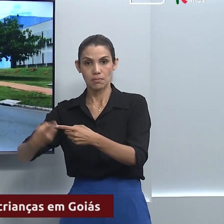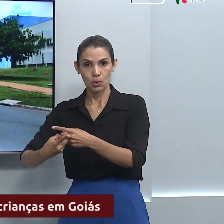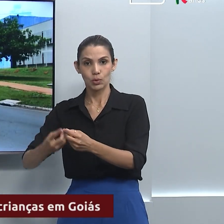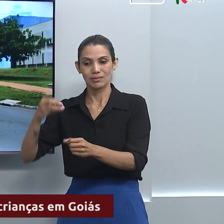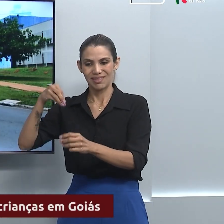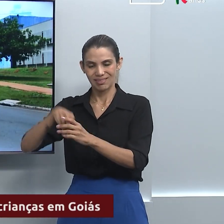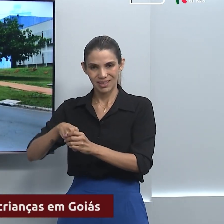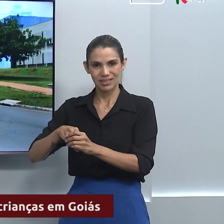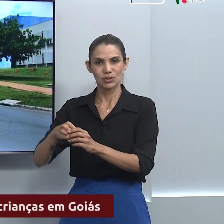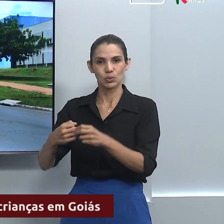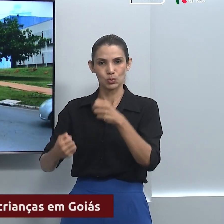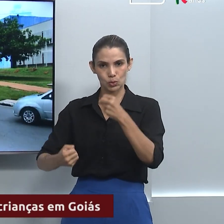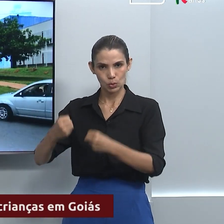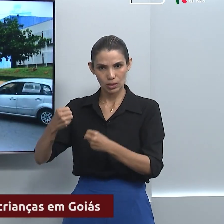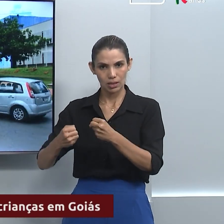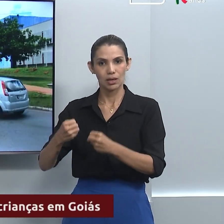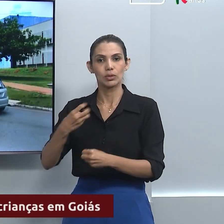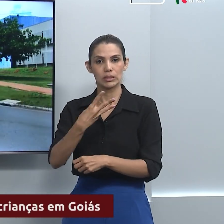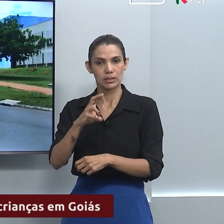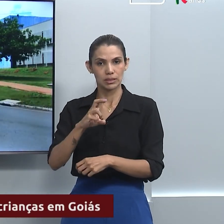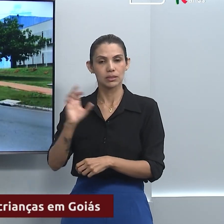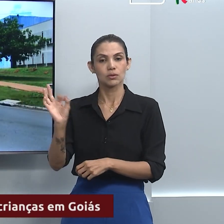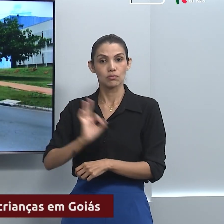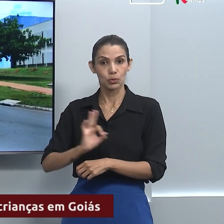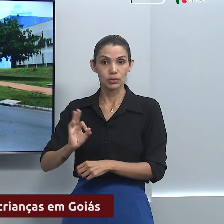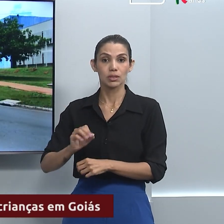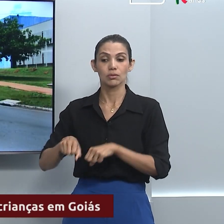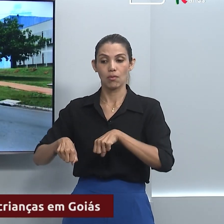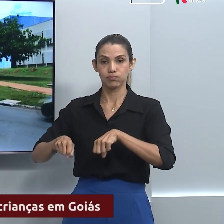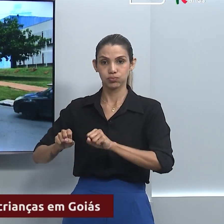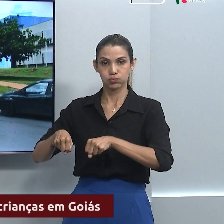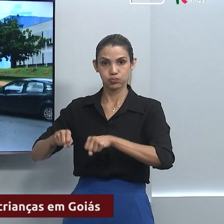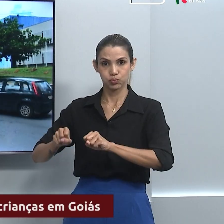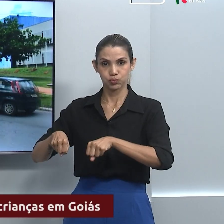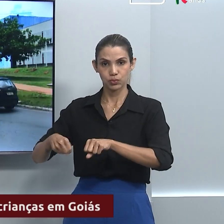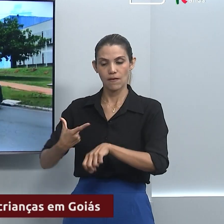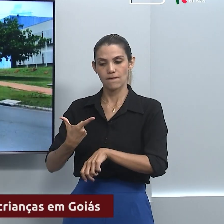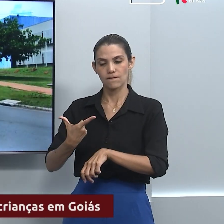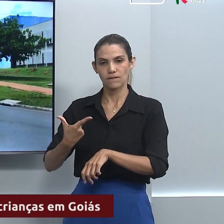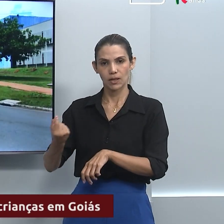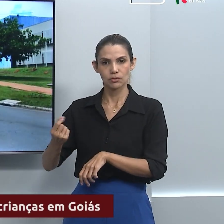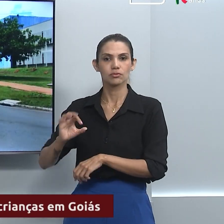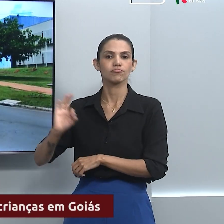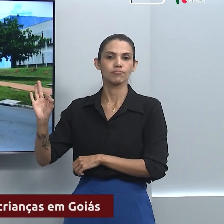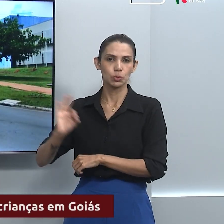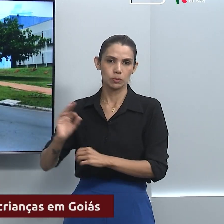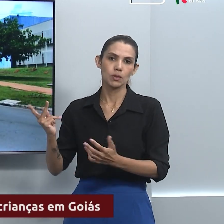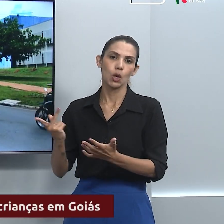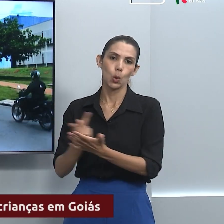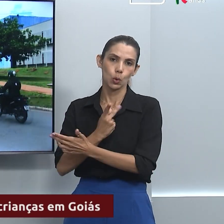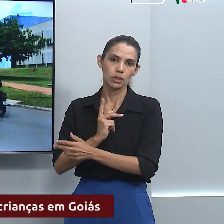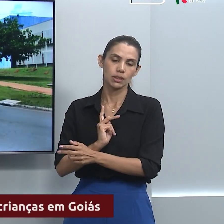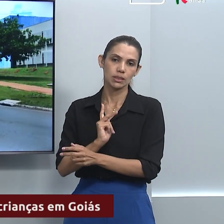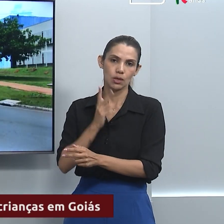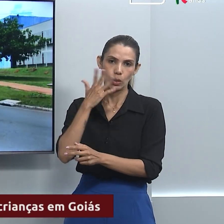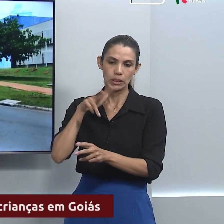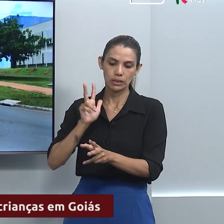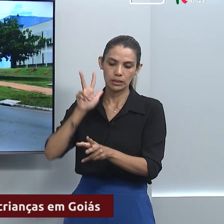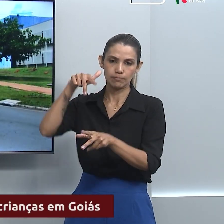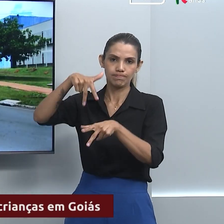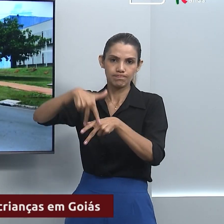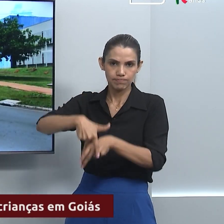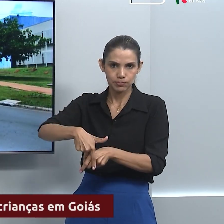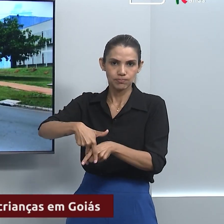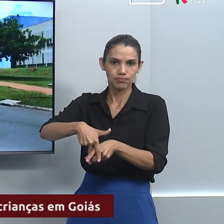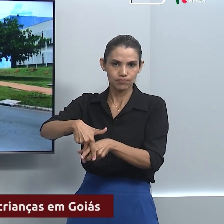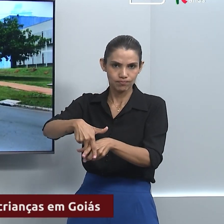carro, com 35%. Já as motos representam 20% dos registros. Agora, sobre